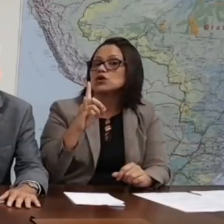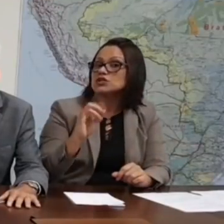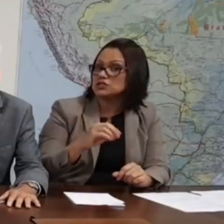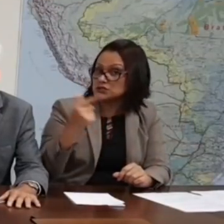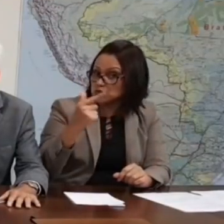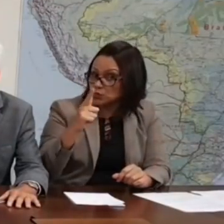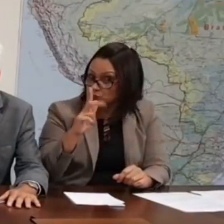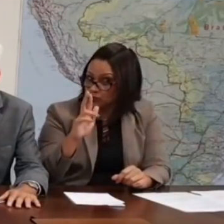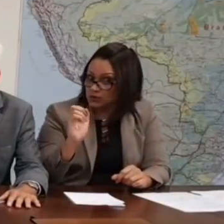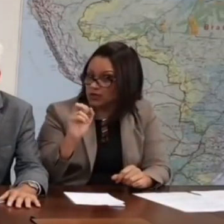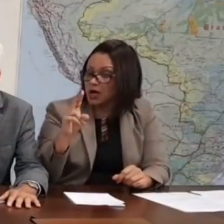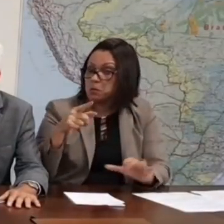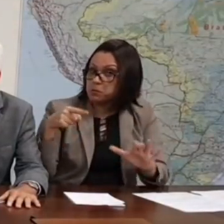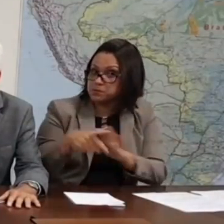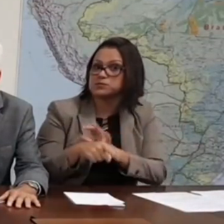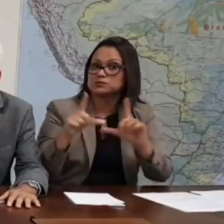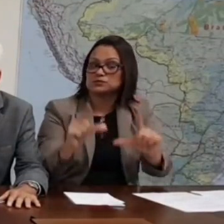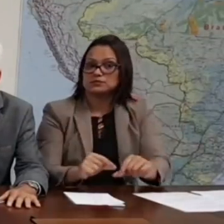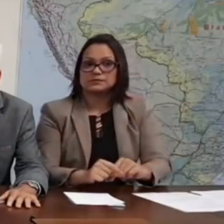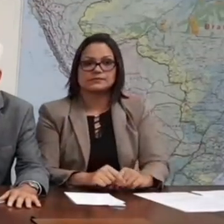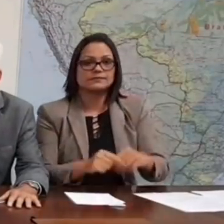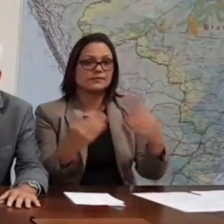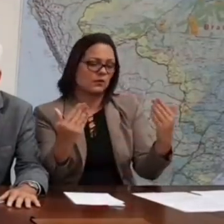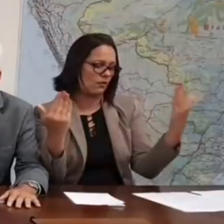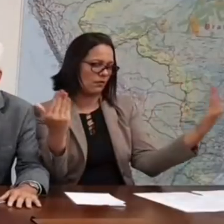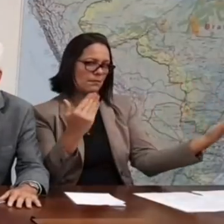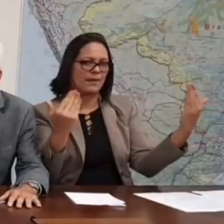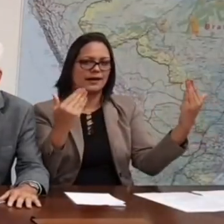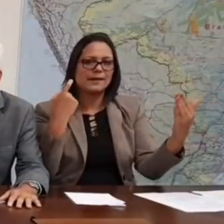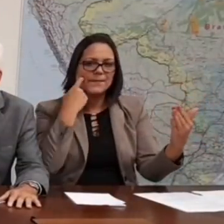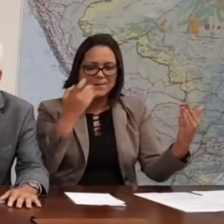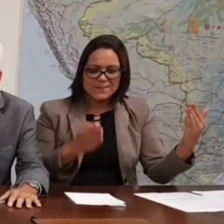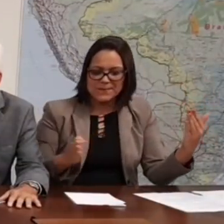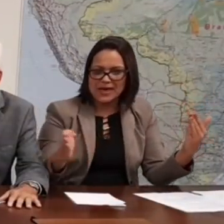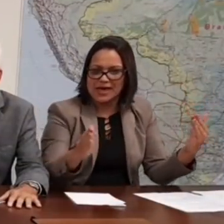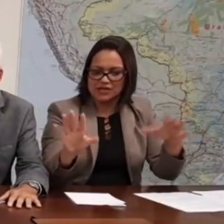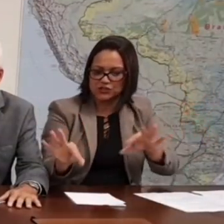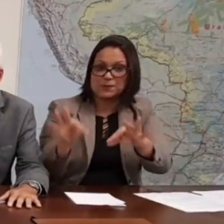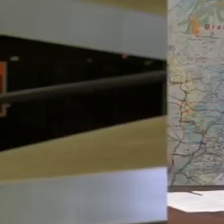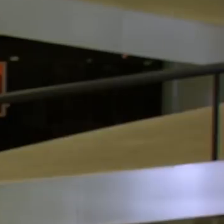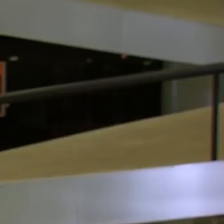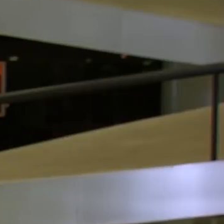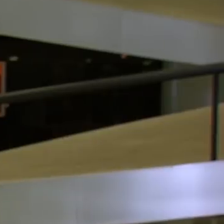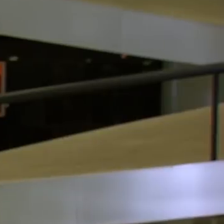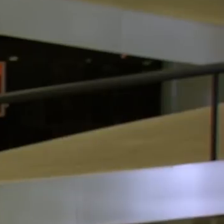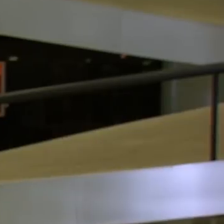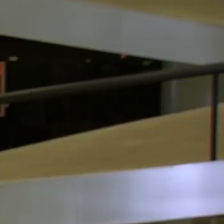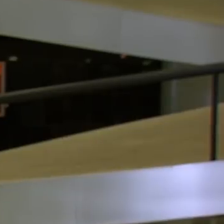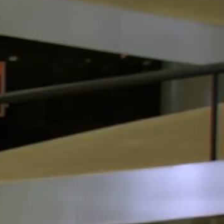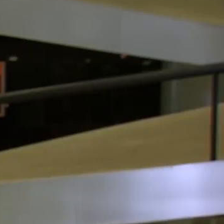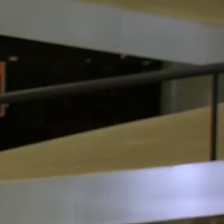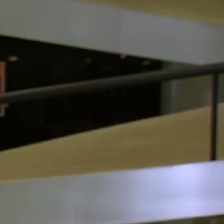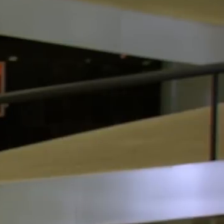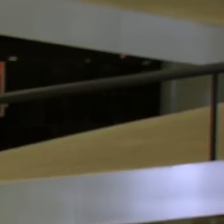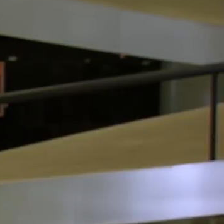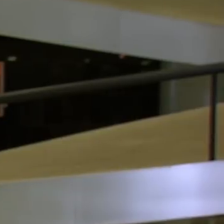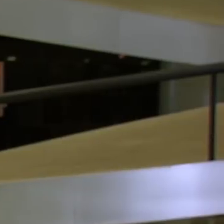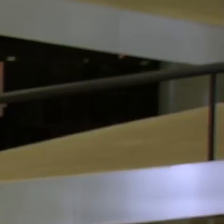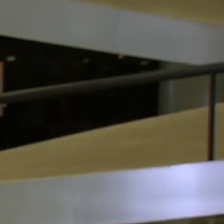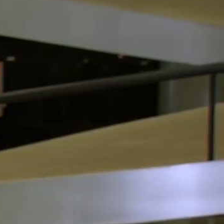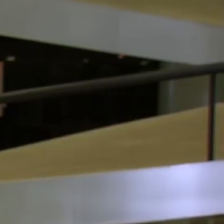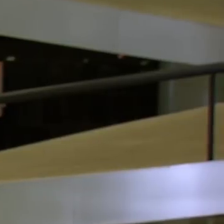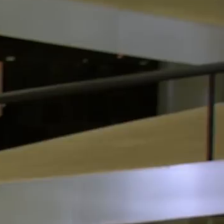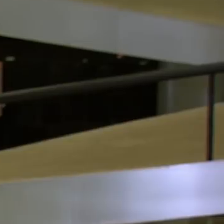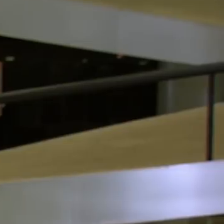a aparência no final entre o tratamento tradicional e de tilápia também fica melhor com tilápia. Ainda durante a live do presidente